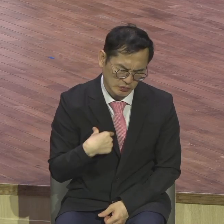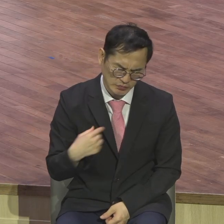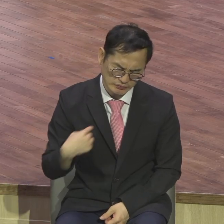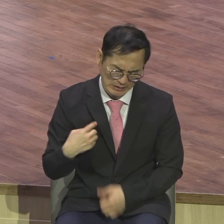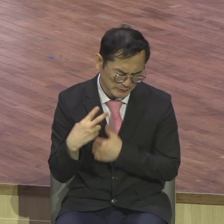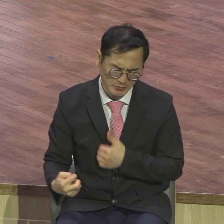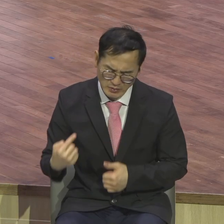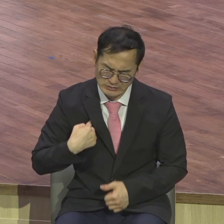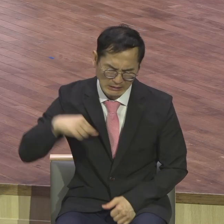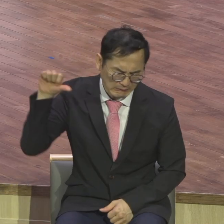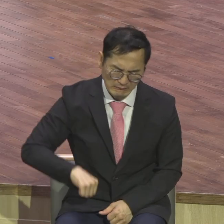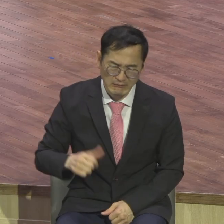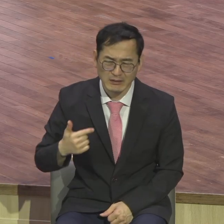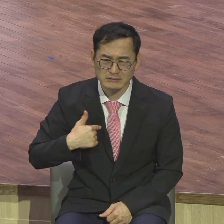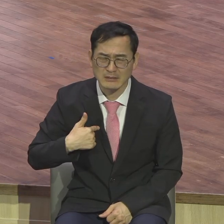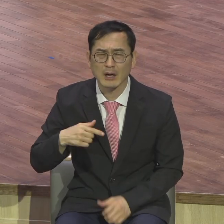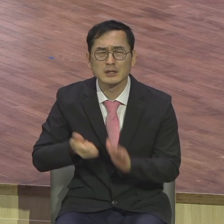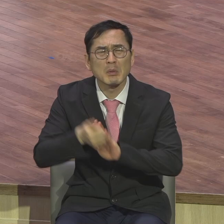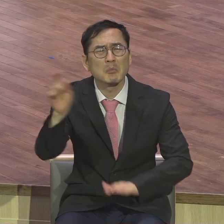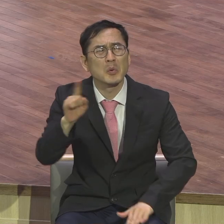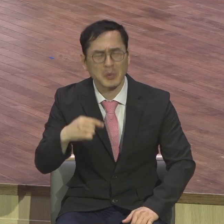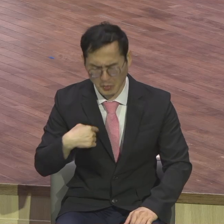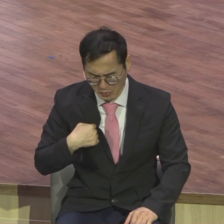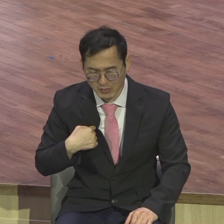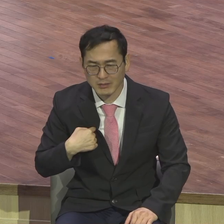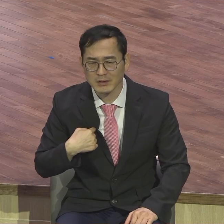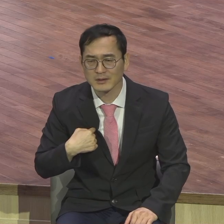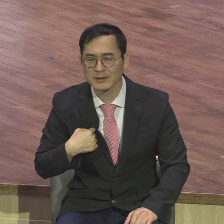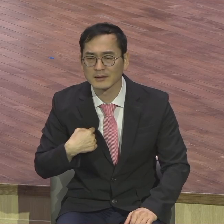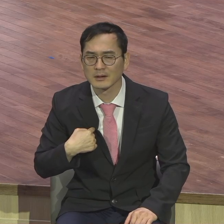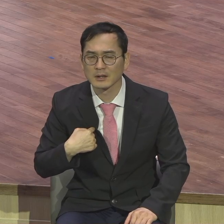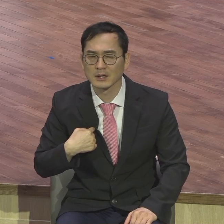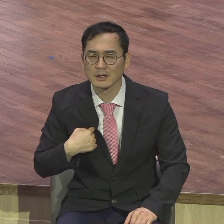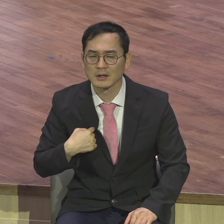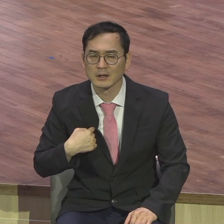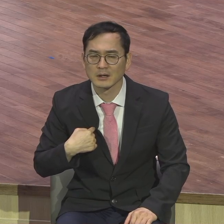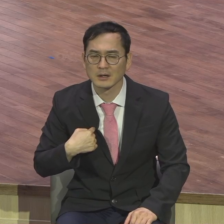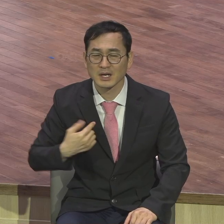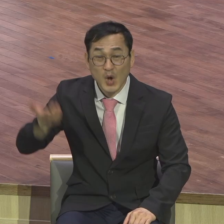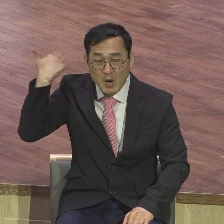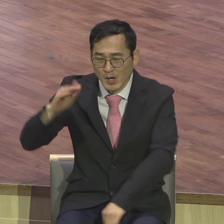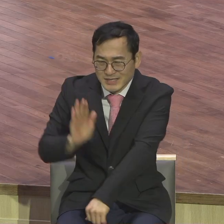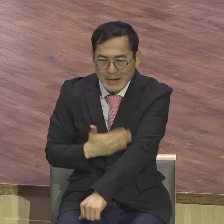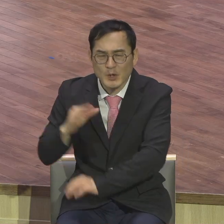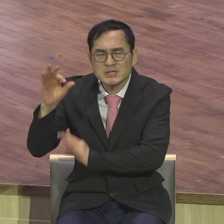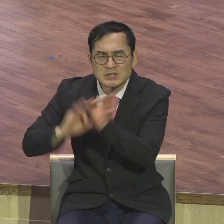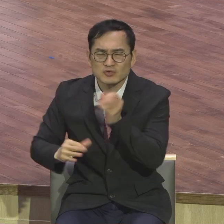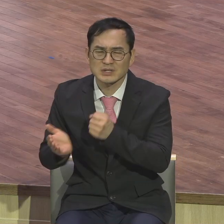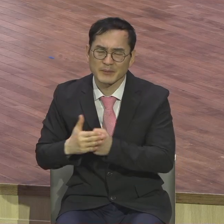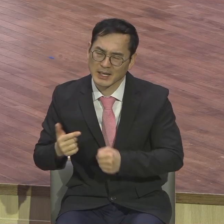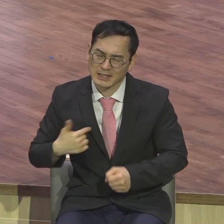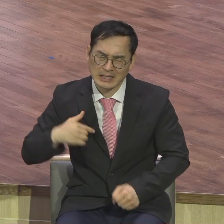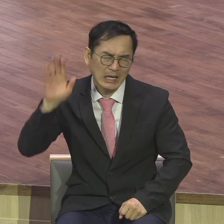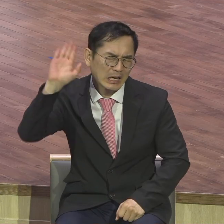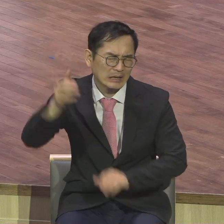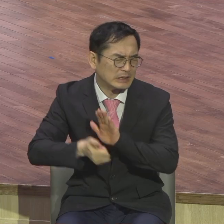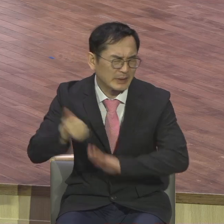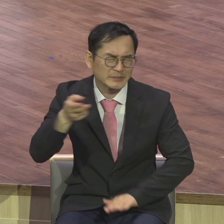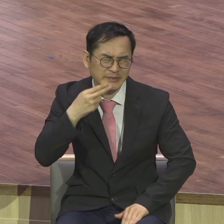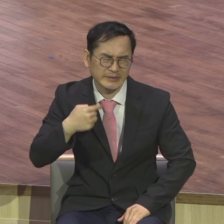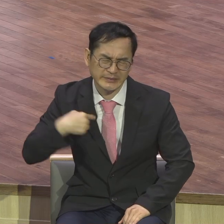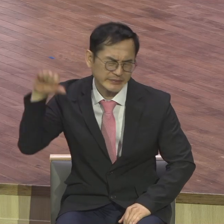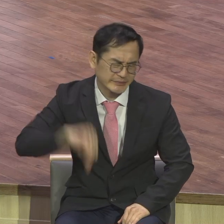정오합니다. 자기 자신을 왜? 과거의 그 잘못 때문에 과거의 상처 때문에